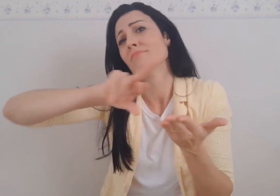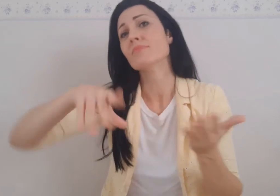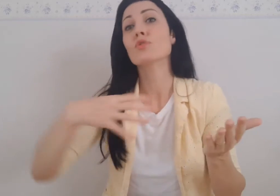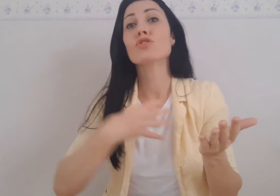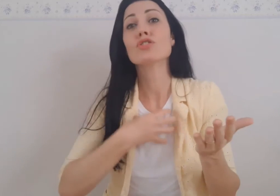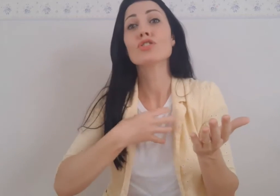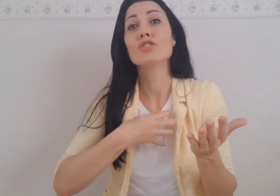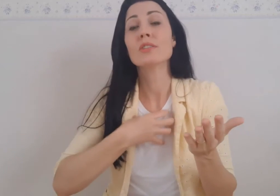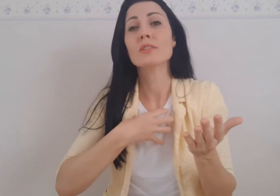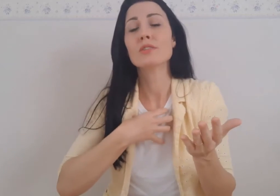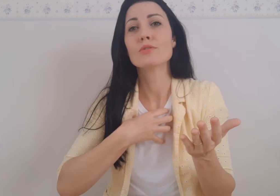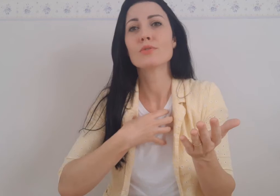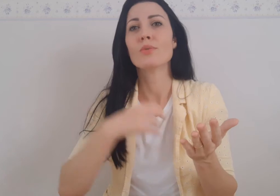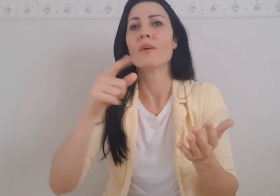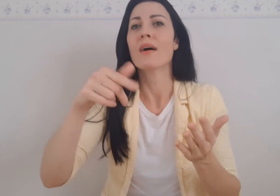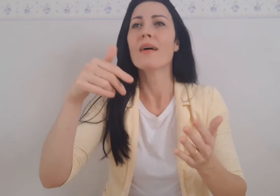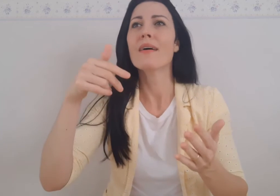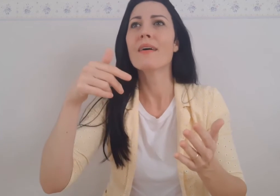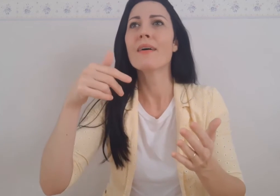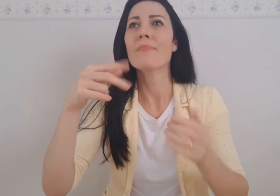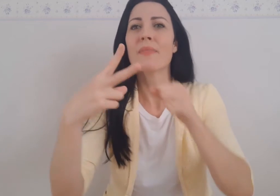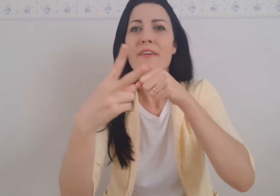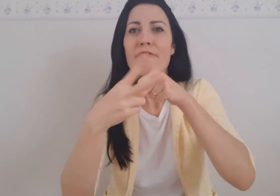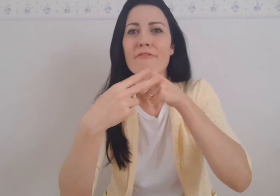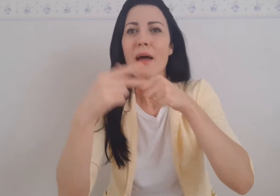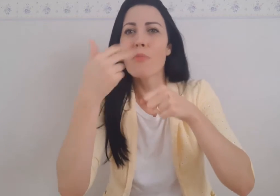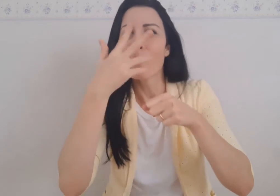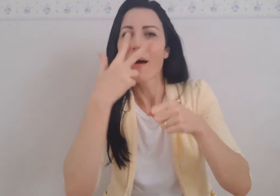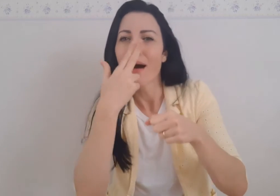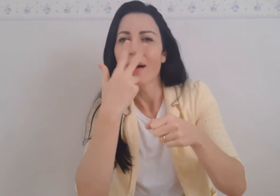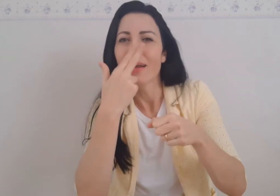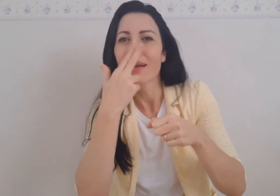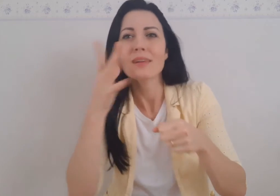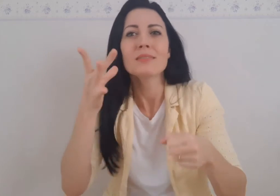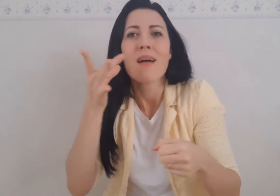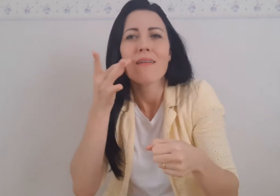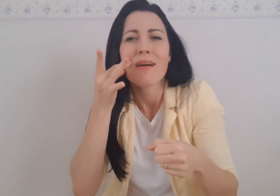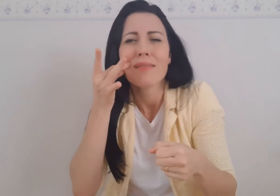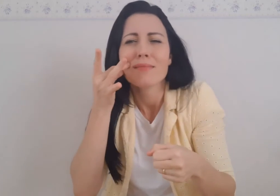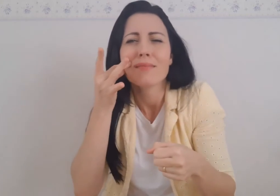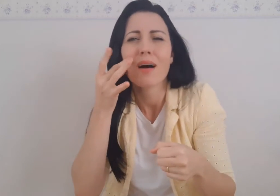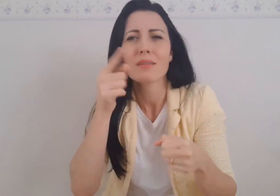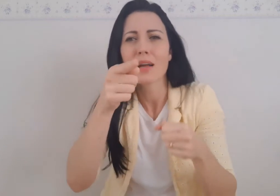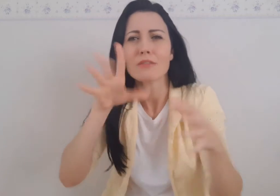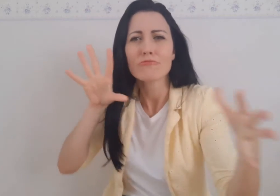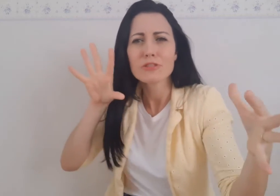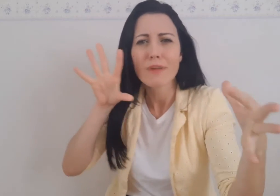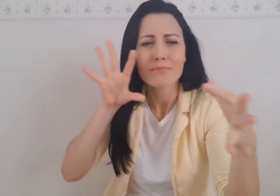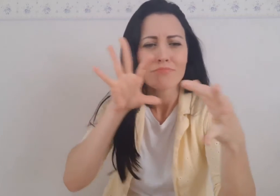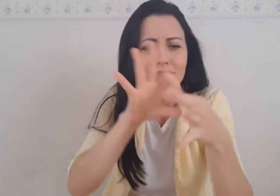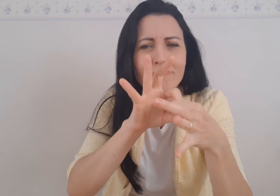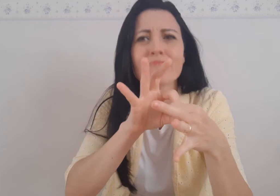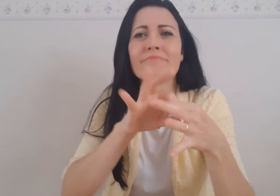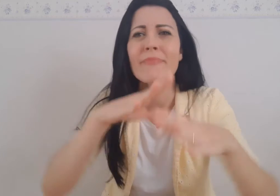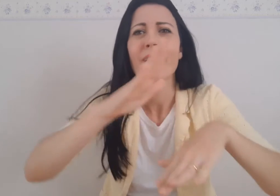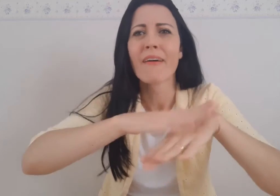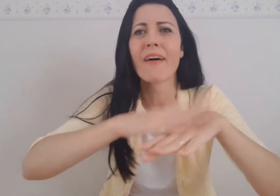Tem vários jeitos, várias formas. Eu vou usar o verbo mais parecido com a realidade do que eu